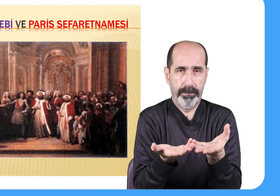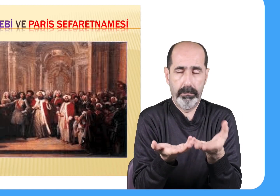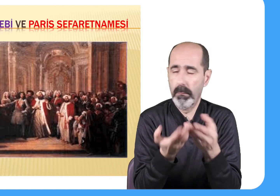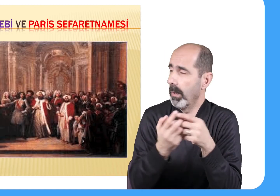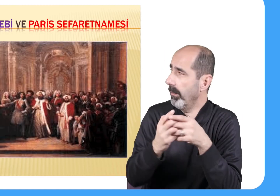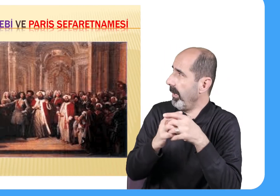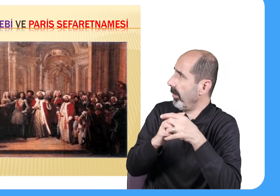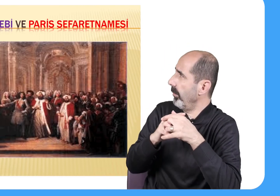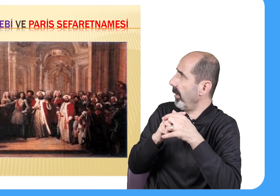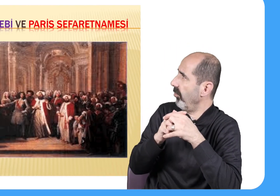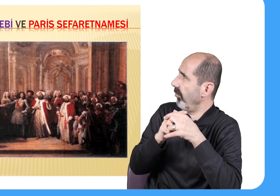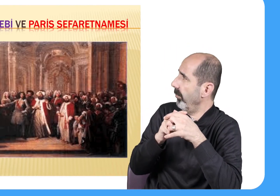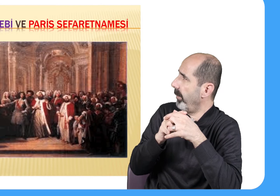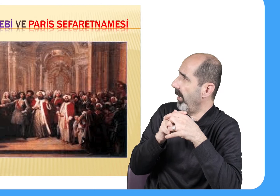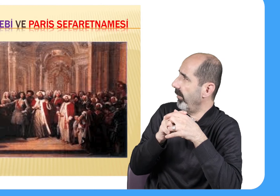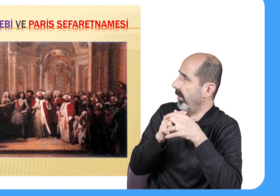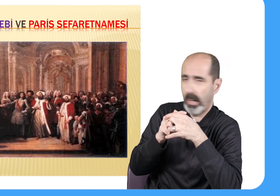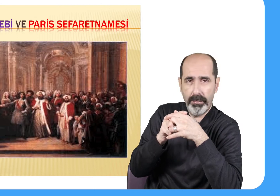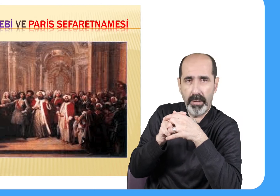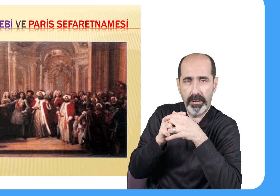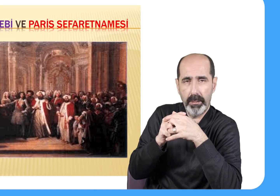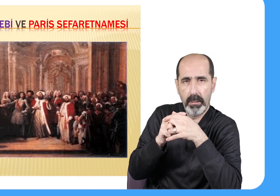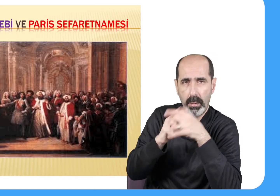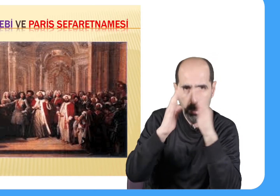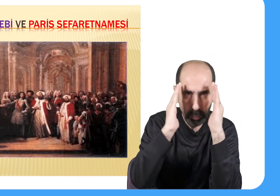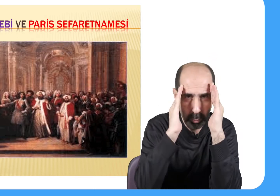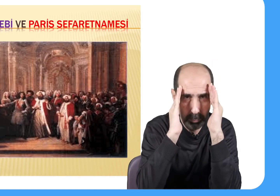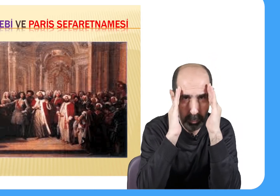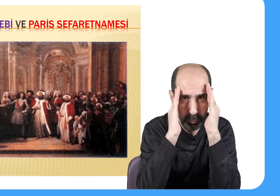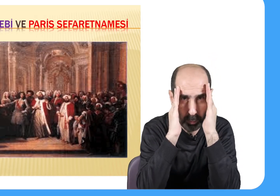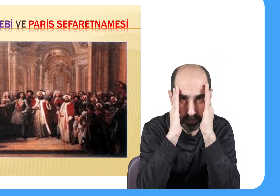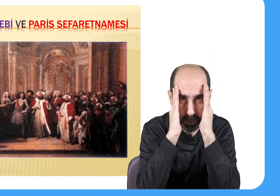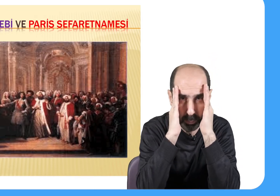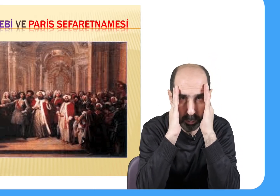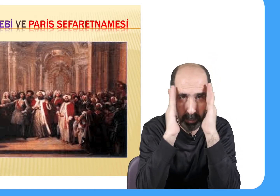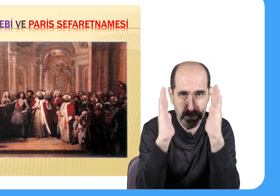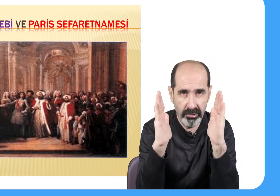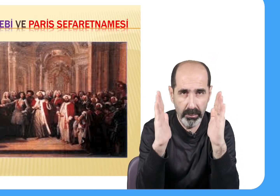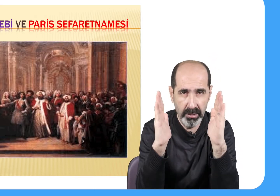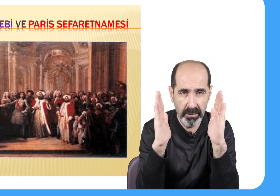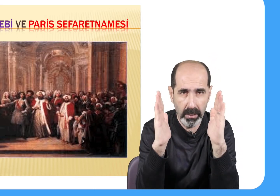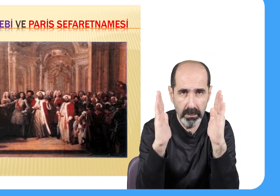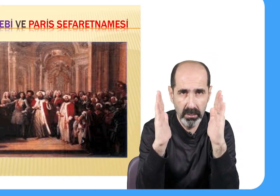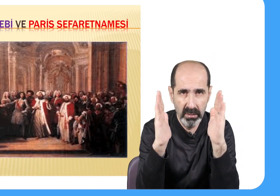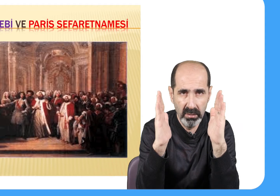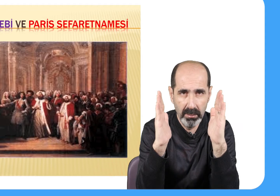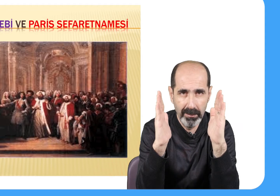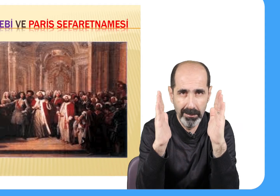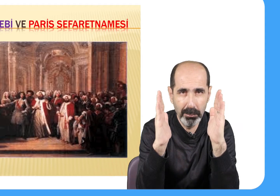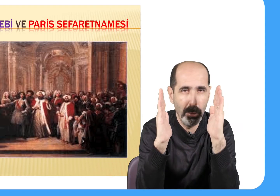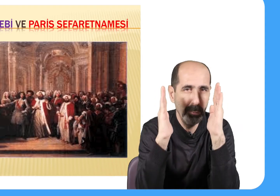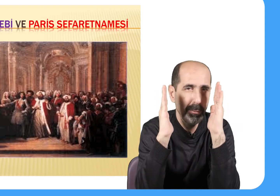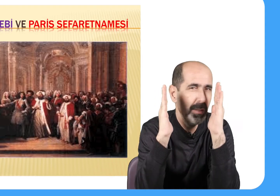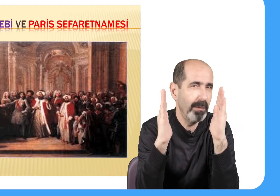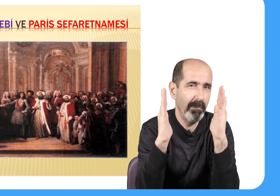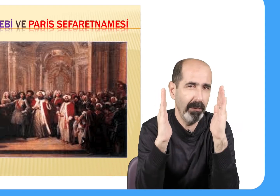Ya nereye göndermişsiniz Paris yani Fransa'ya unutmuyoruz Osmanlı yönünü batıya çevirdiği zaman